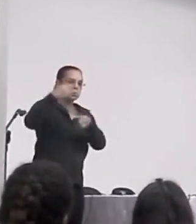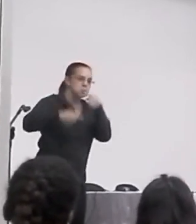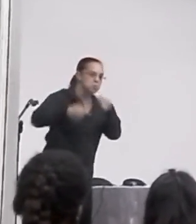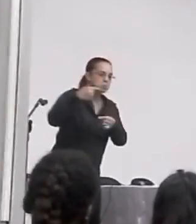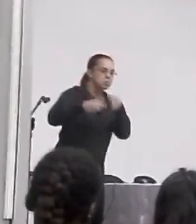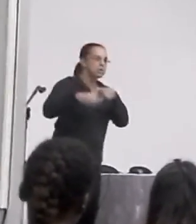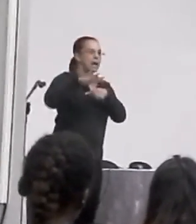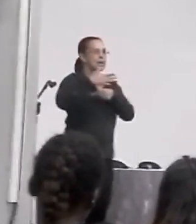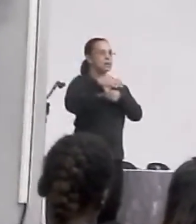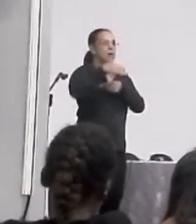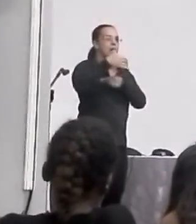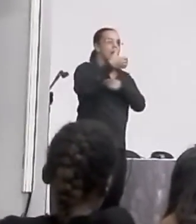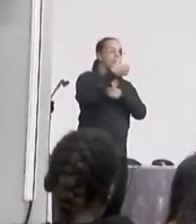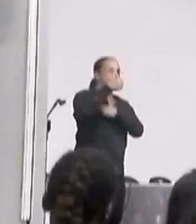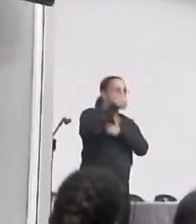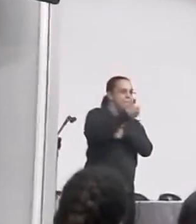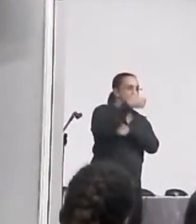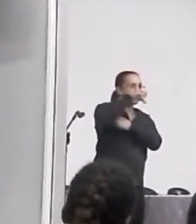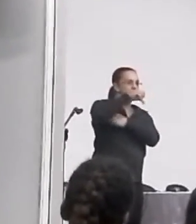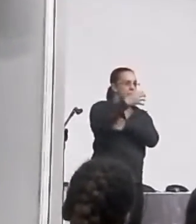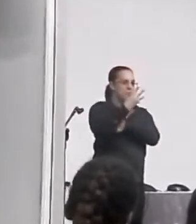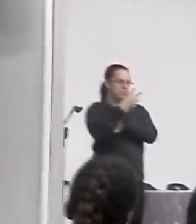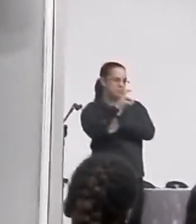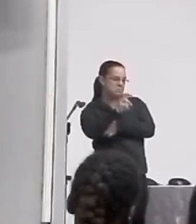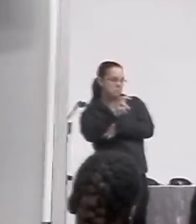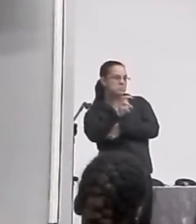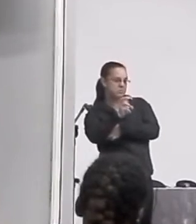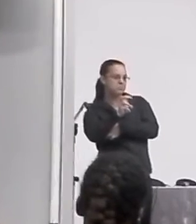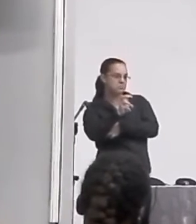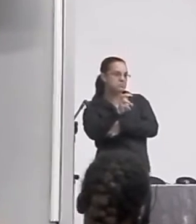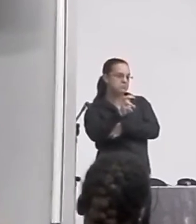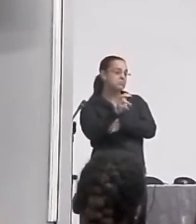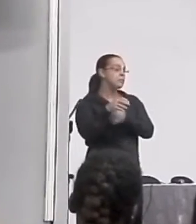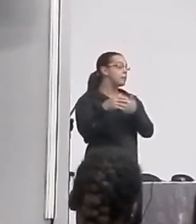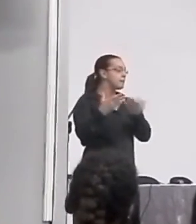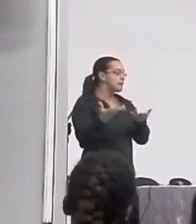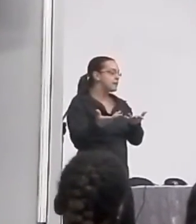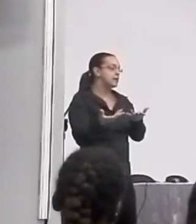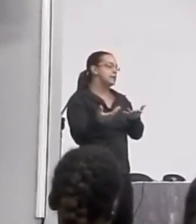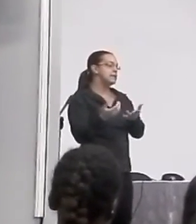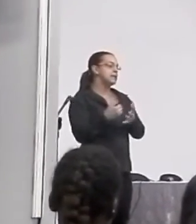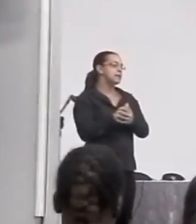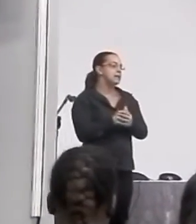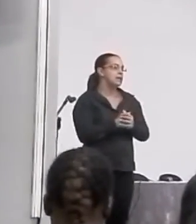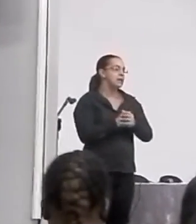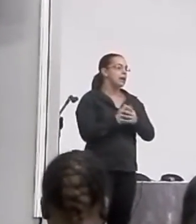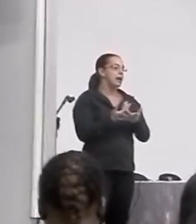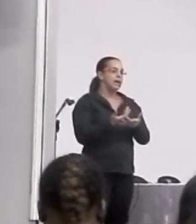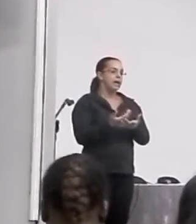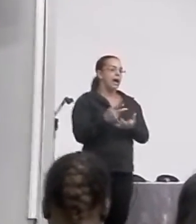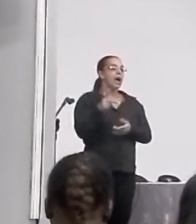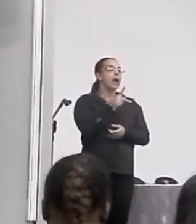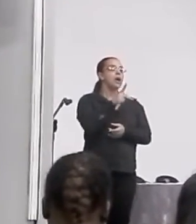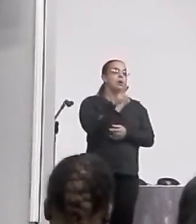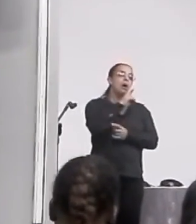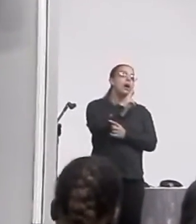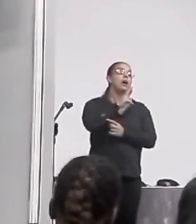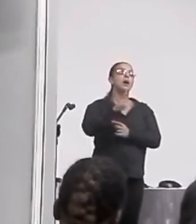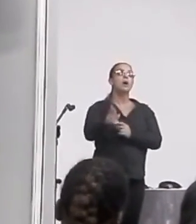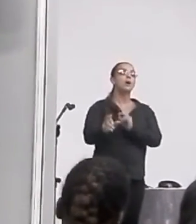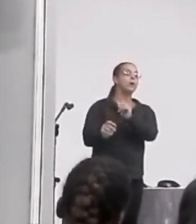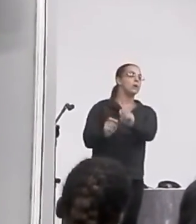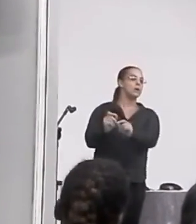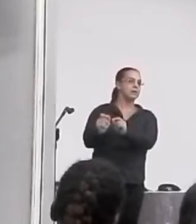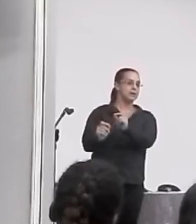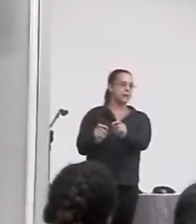1945, momento do começo da Alemanha. Ele tem ainda reacionou com uma resposta que eu